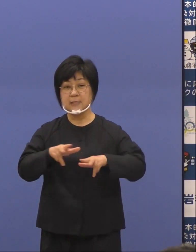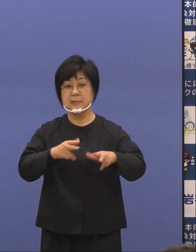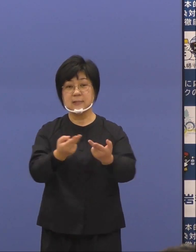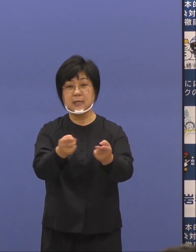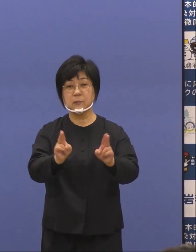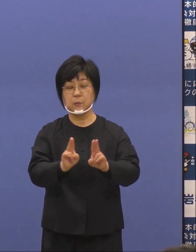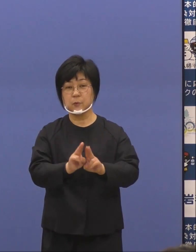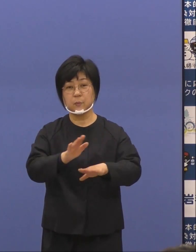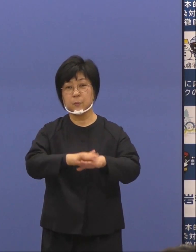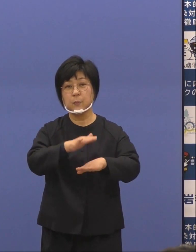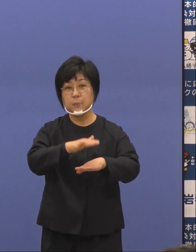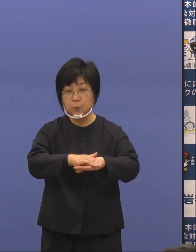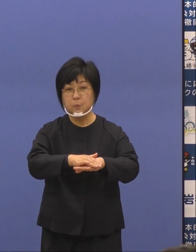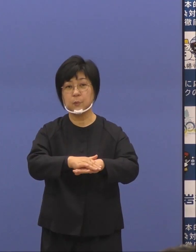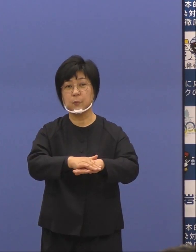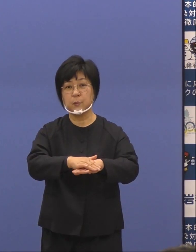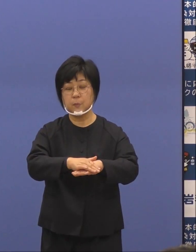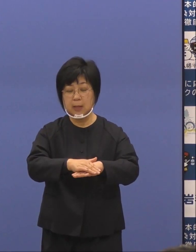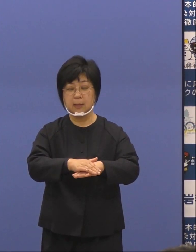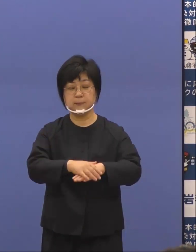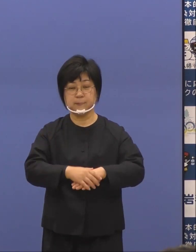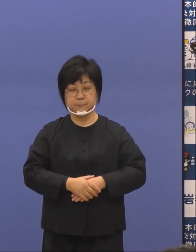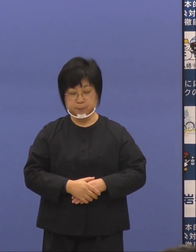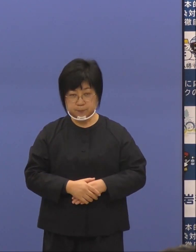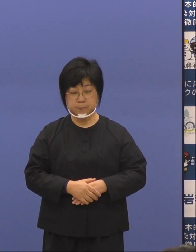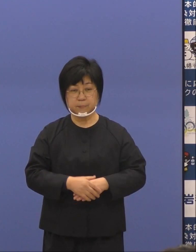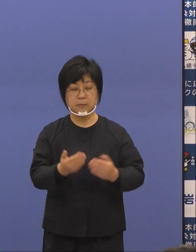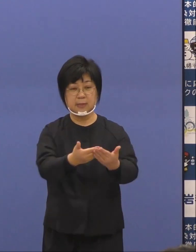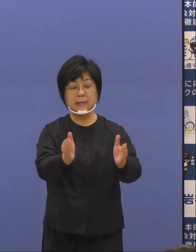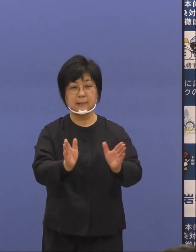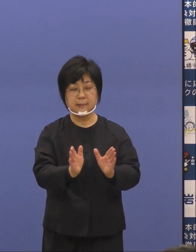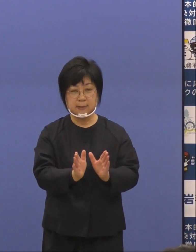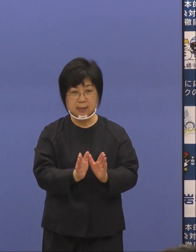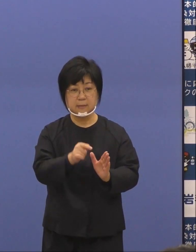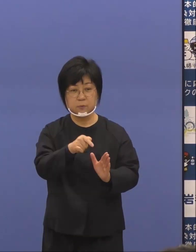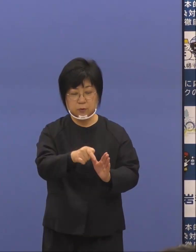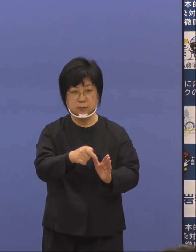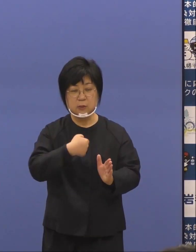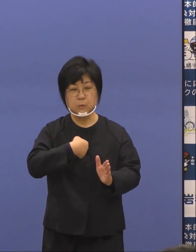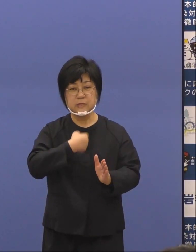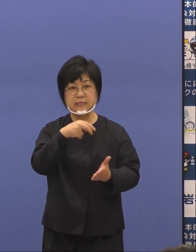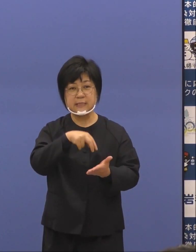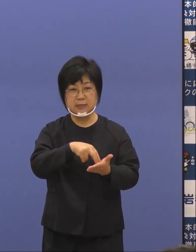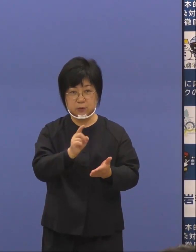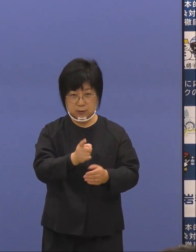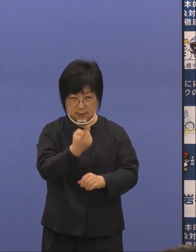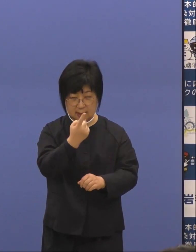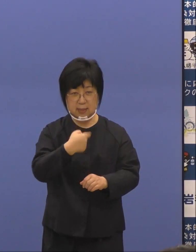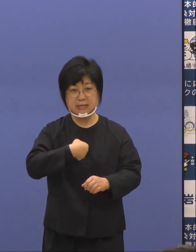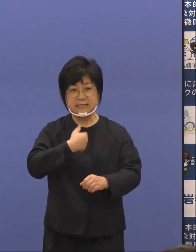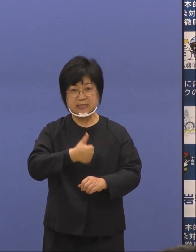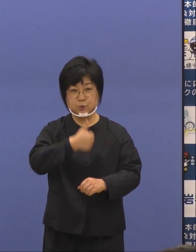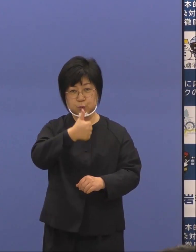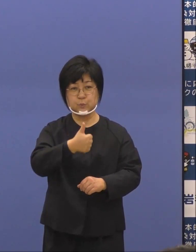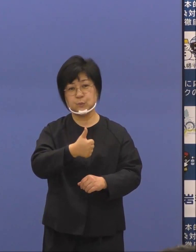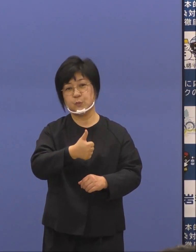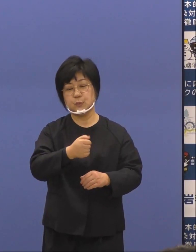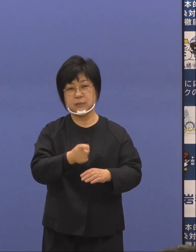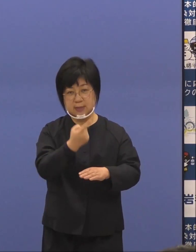にその団体としての自立性自主性が求められます